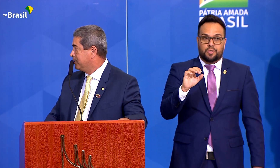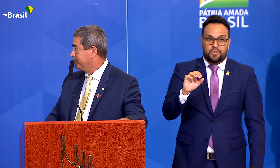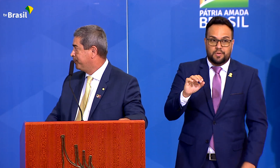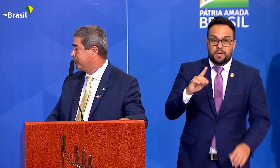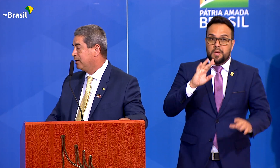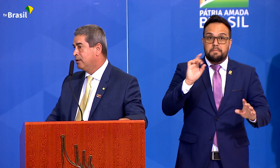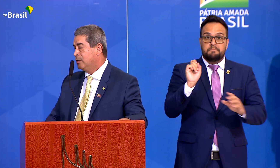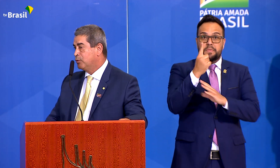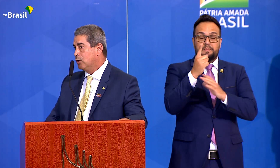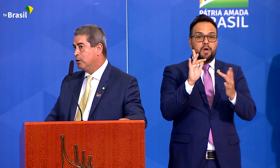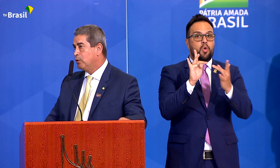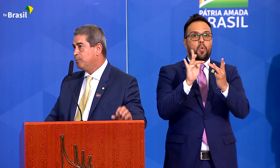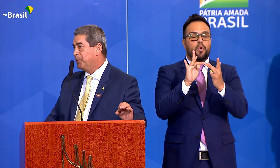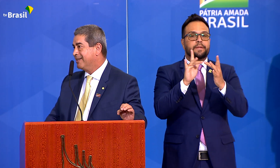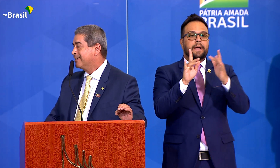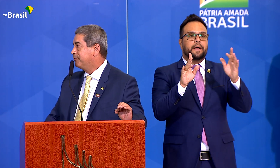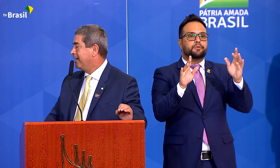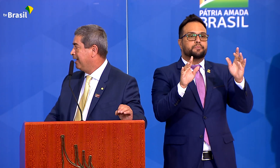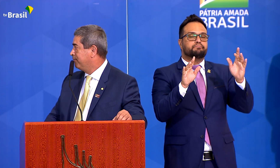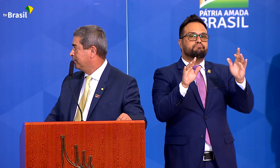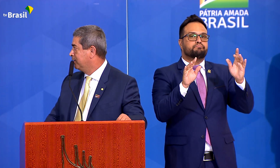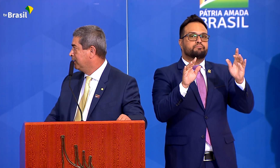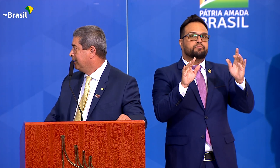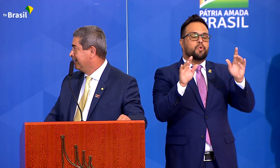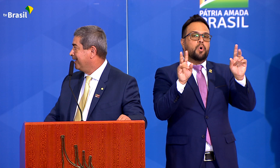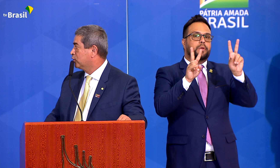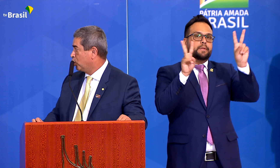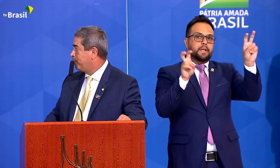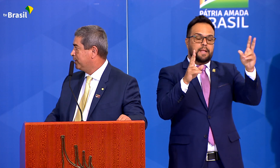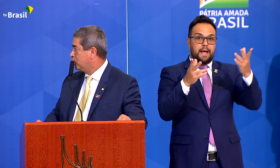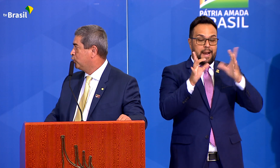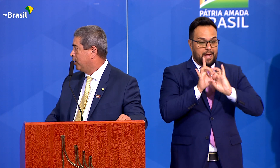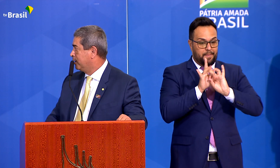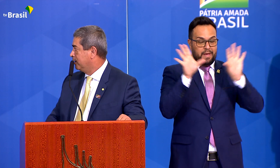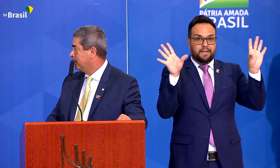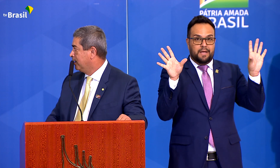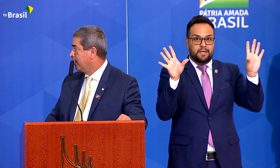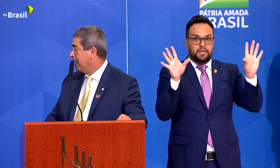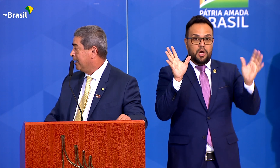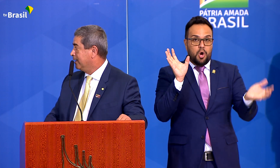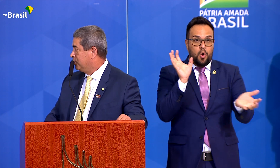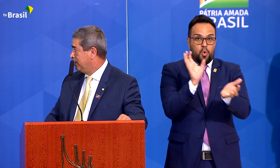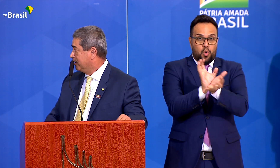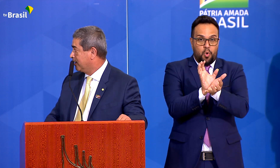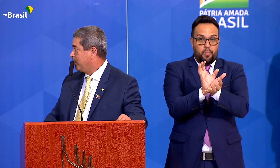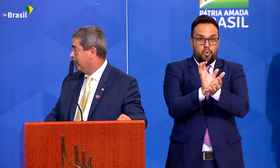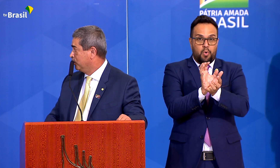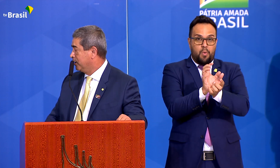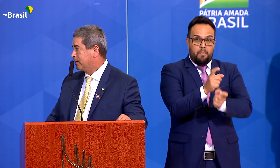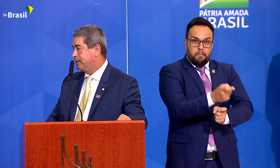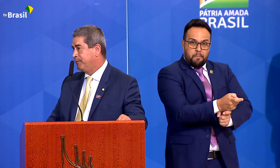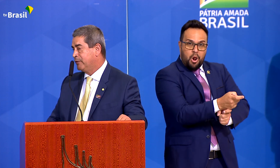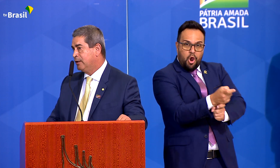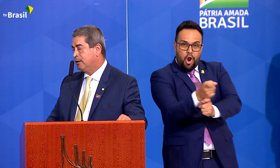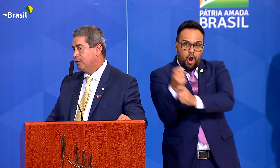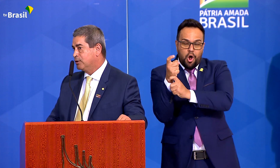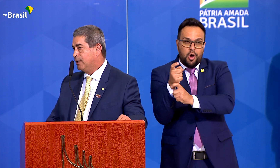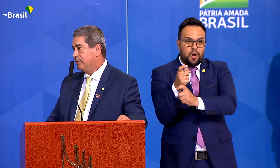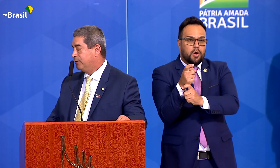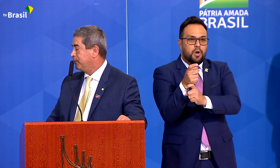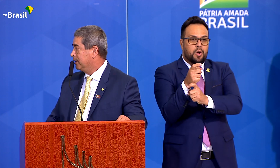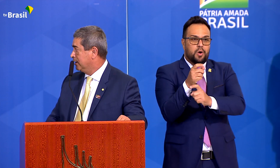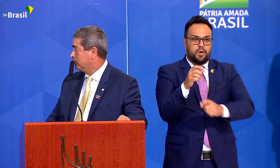conceito de liberdade que quando a imprensa falava que a Tropa de Choque agredia trabalhadores